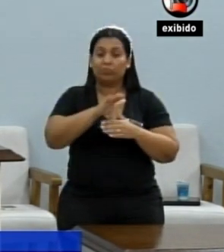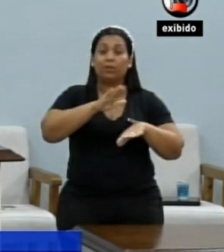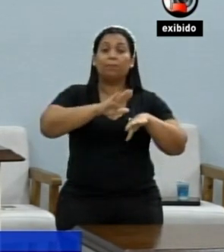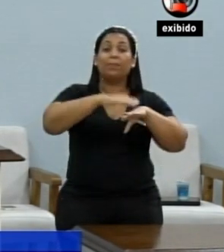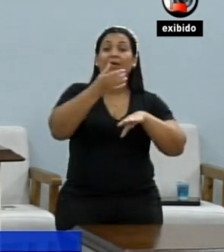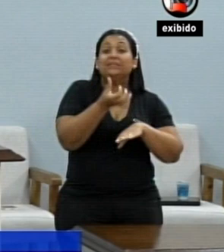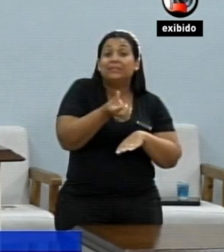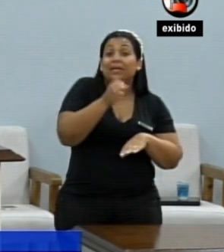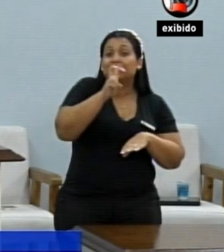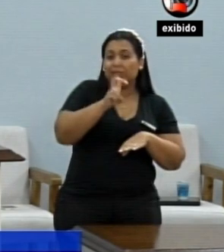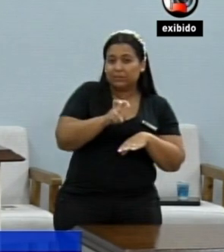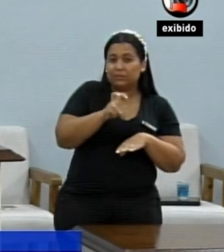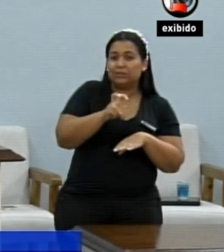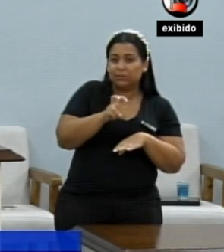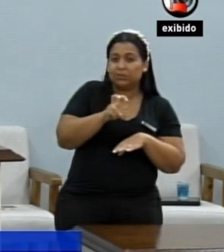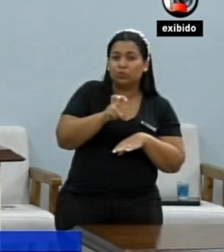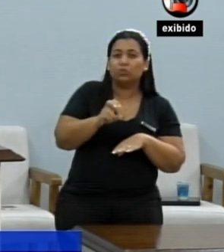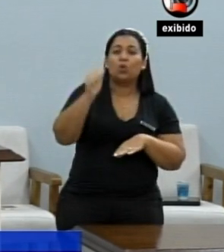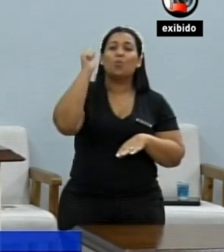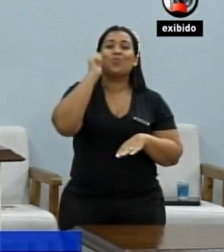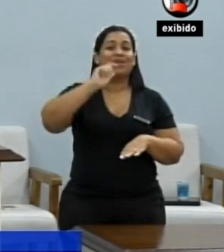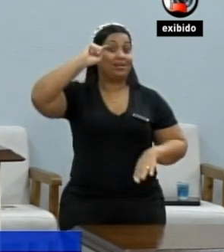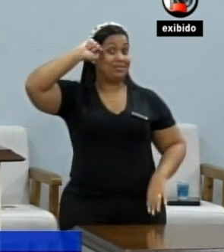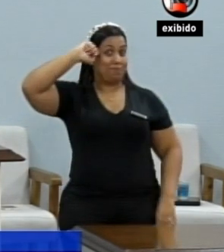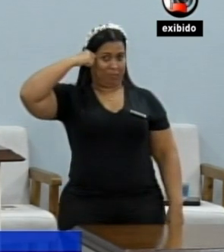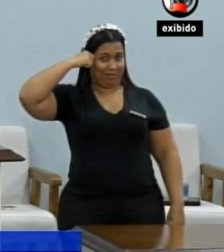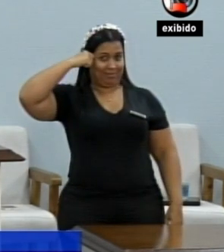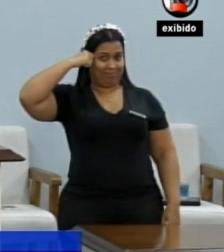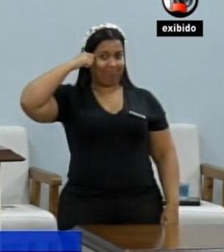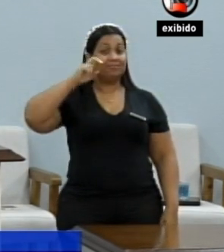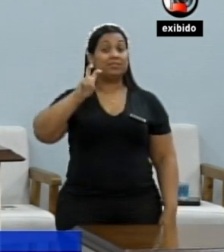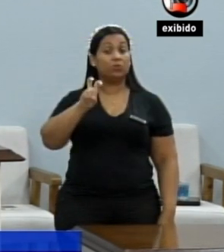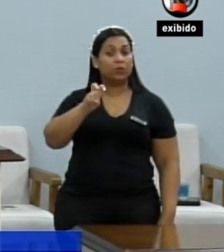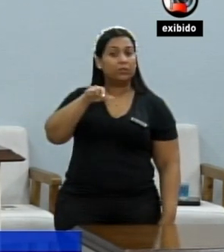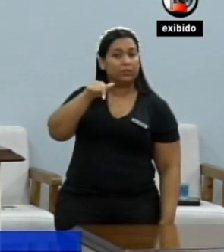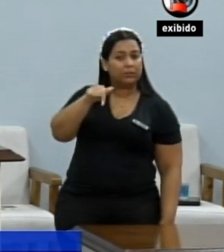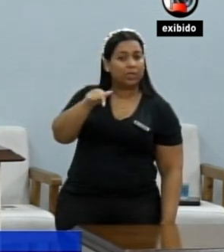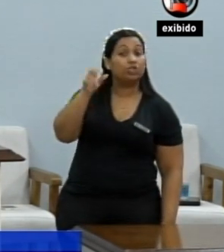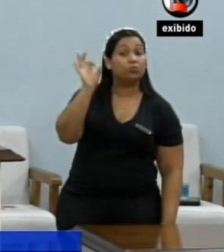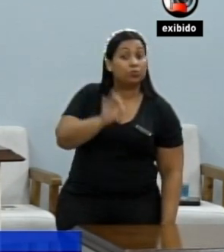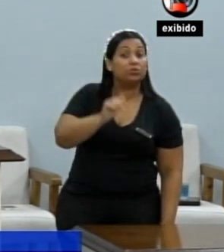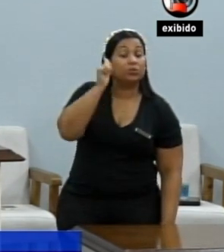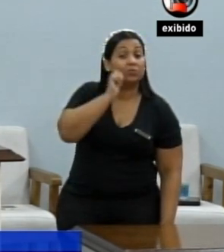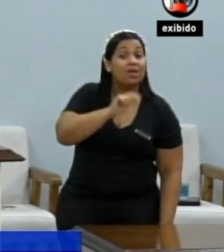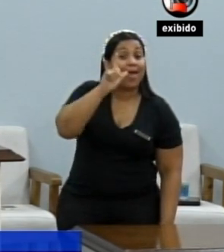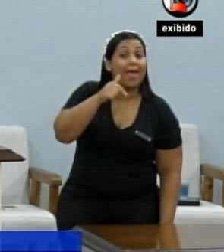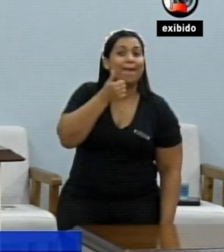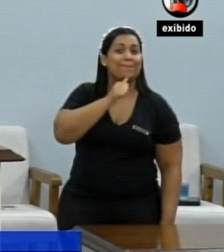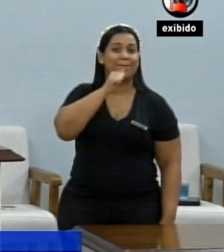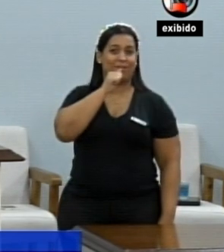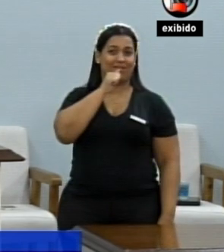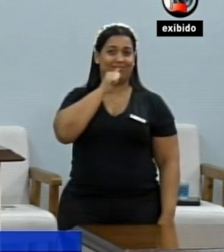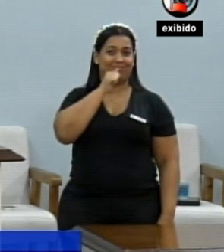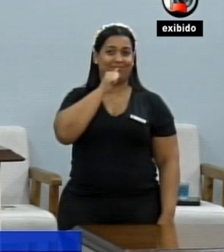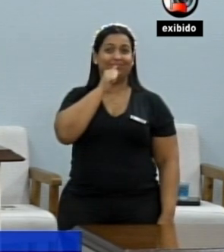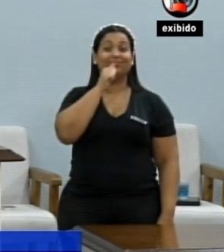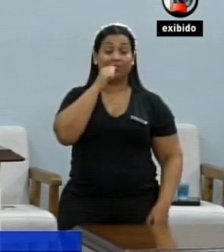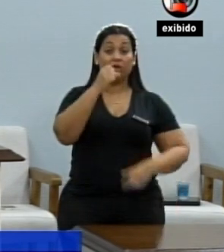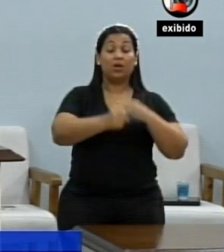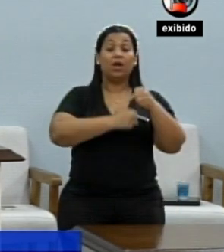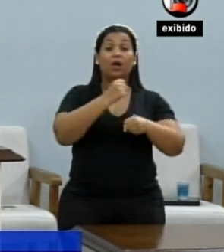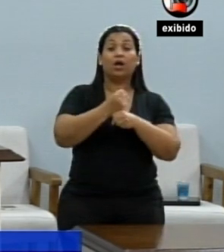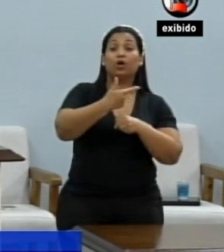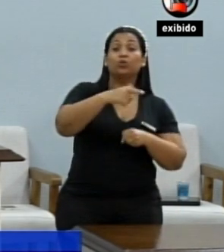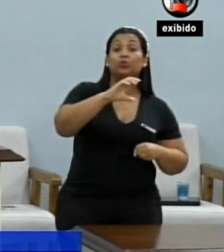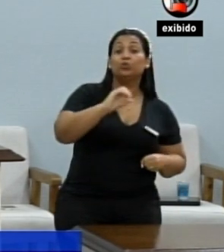dessas vítimas são mulheres pretas e 57% delas são mães. Então, no ano de